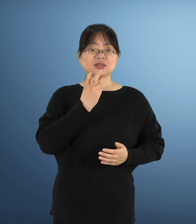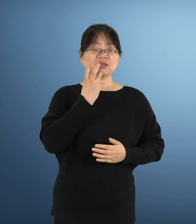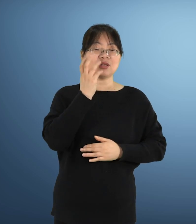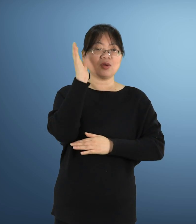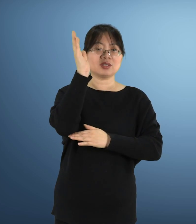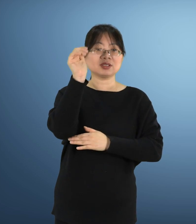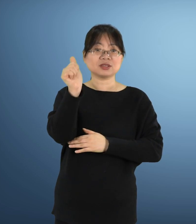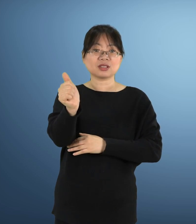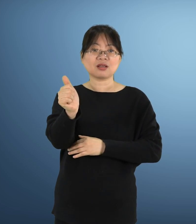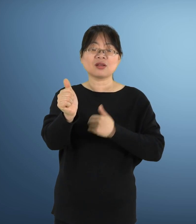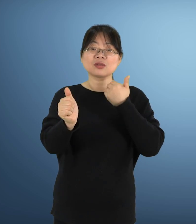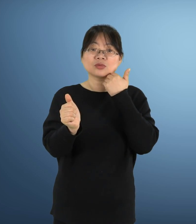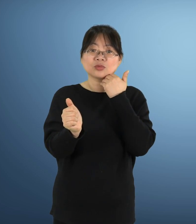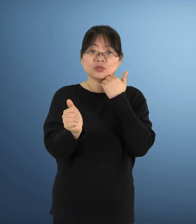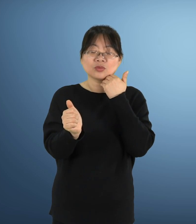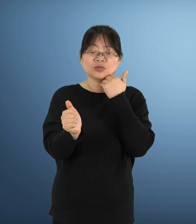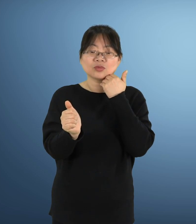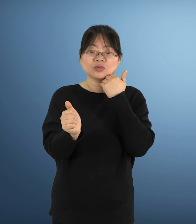서울시장이